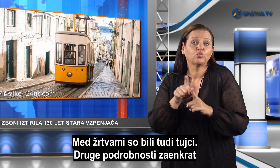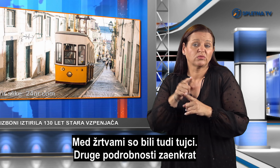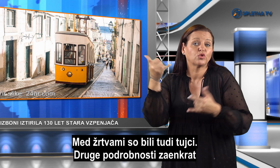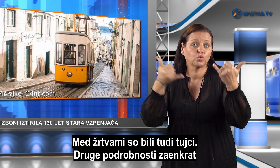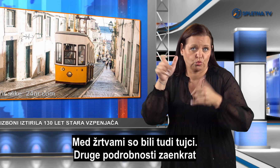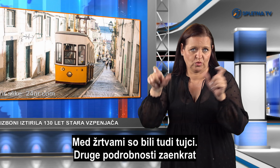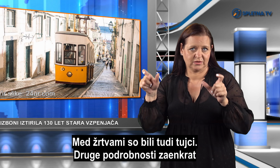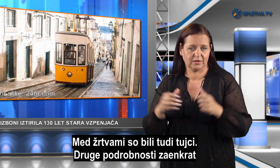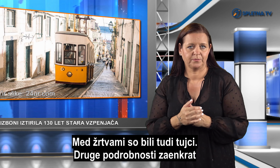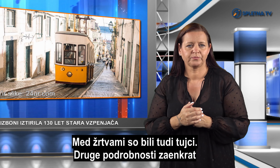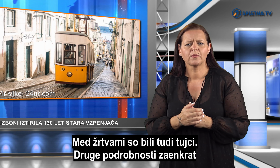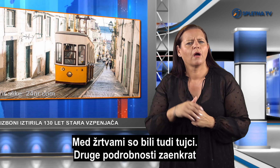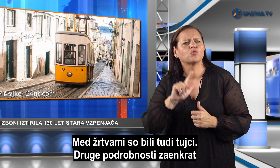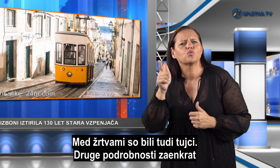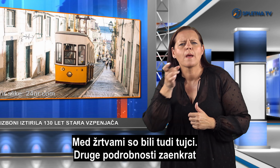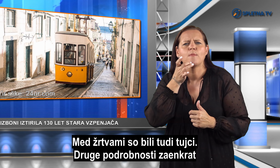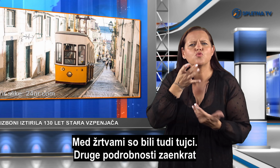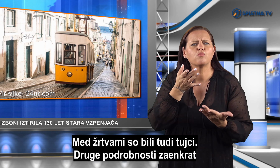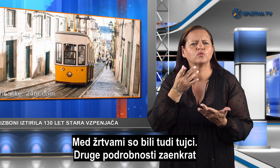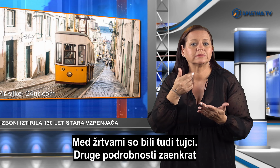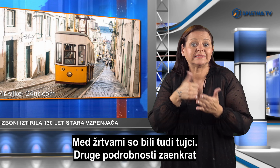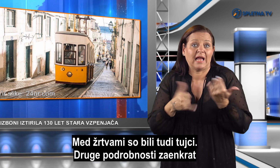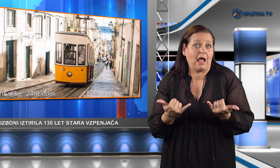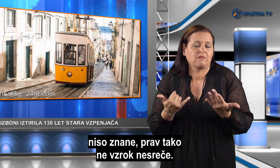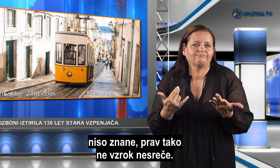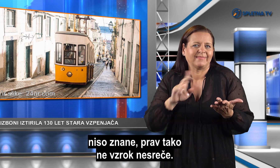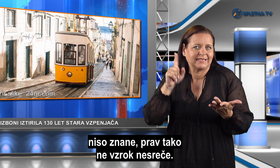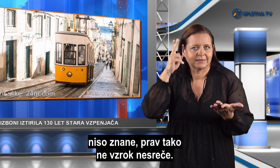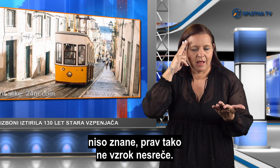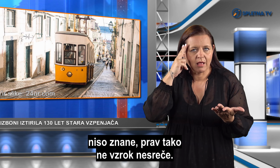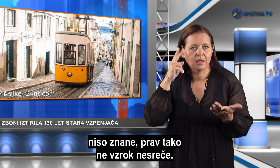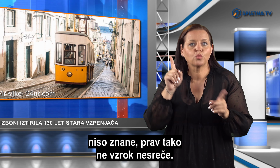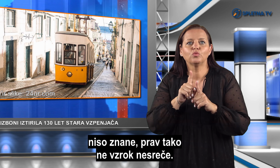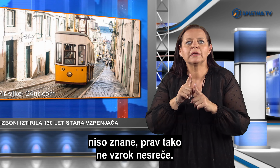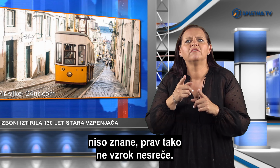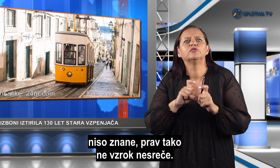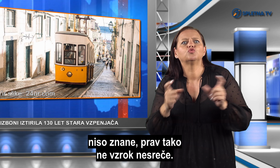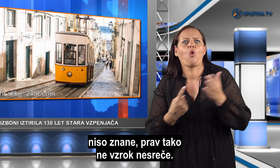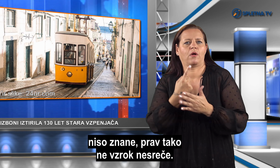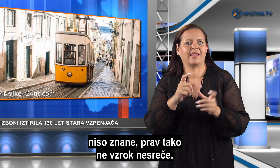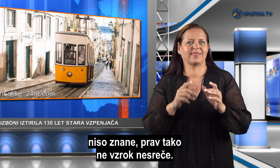tudi tujci. Druge podrobnosti zaenkrat niso znane, prav tako ne vzrok nesreče.